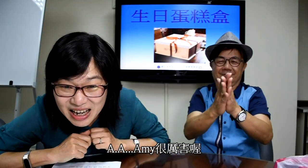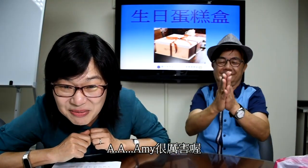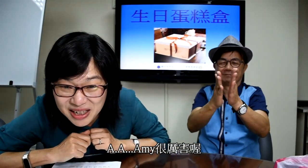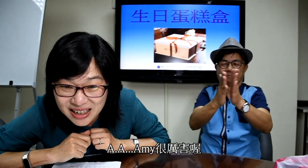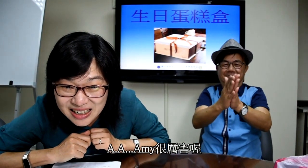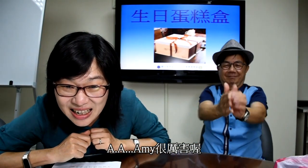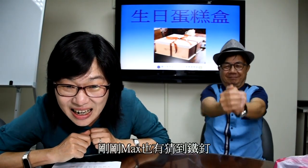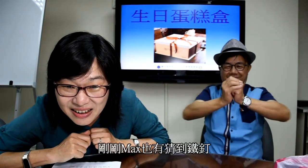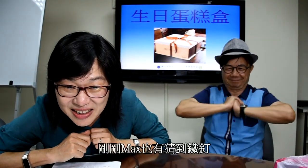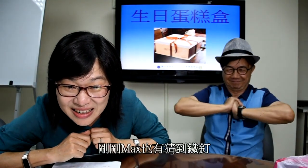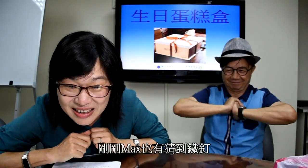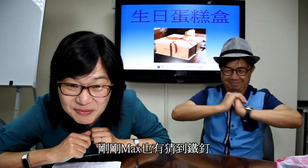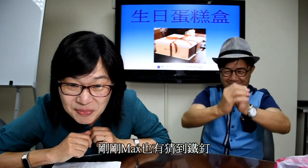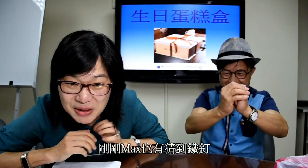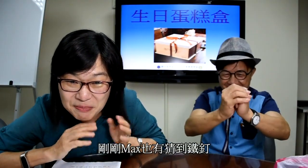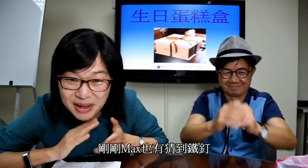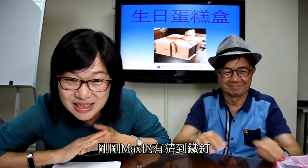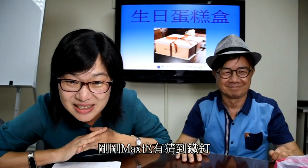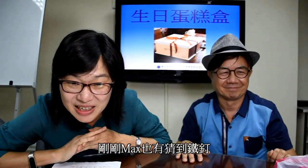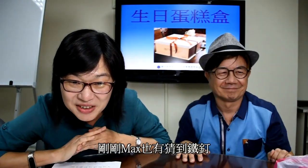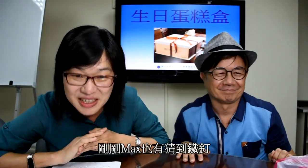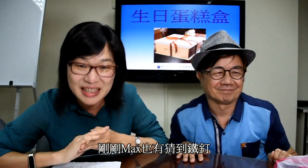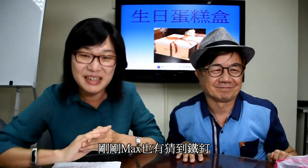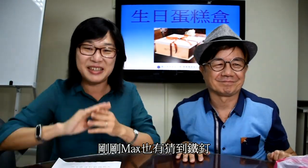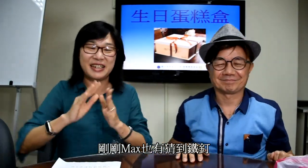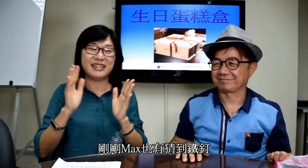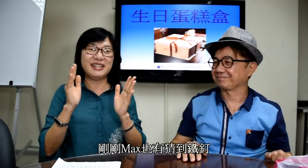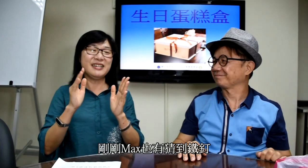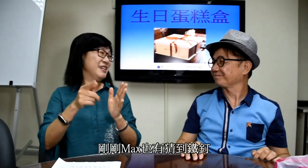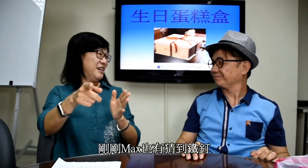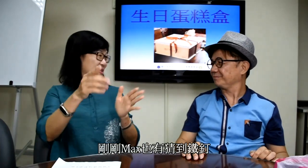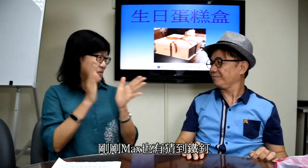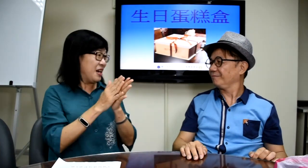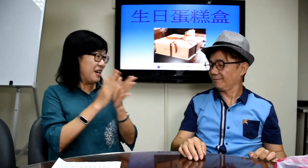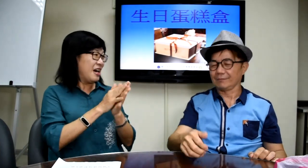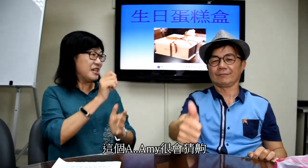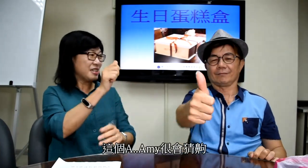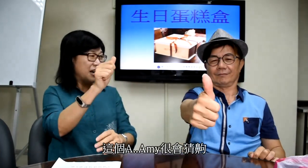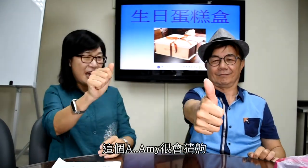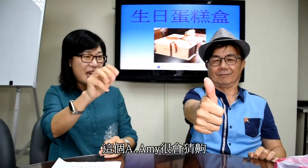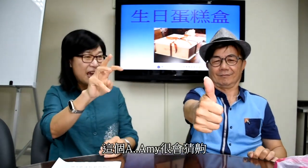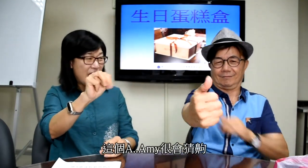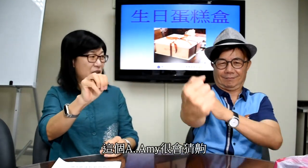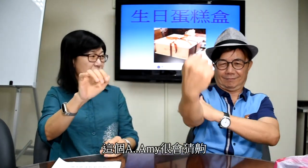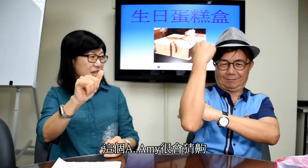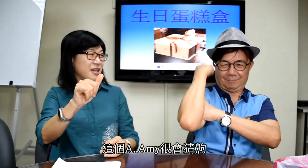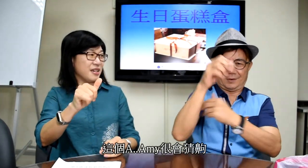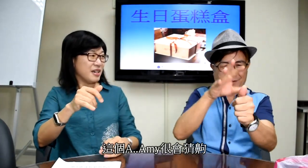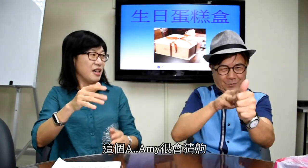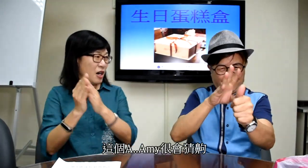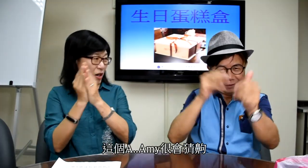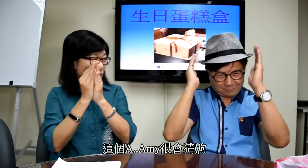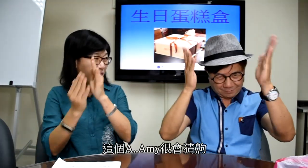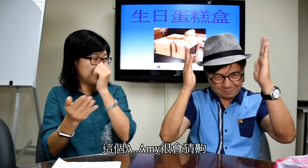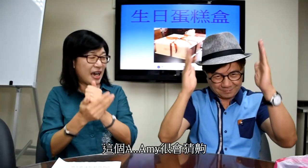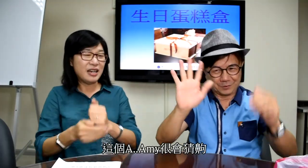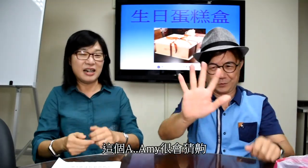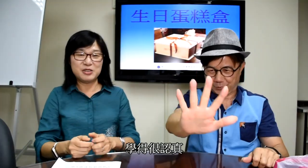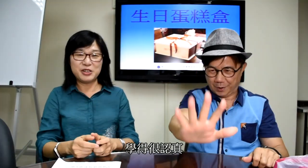Amy 很厉害哦，刚刚 Max 也有猜到铁钉。这个 Amy 很会猜哈，学得